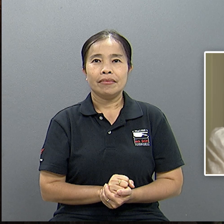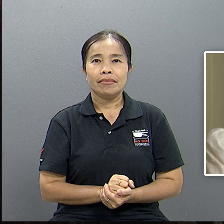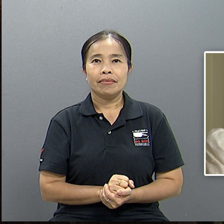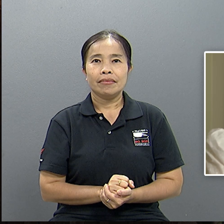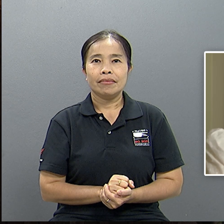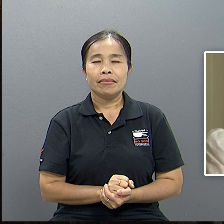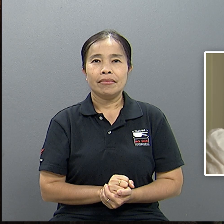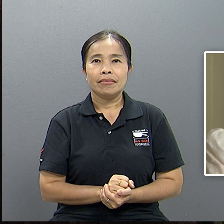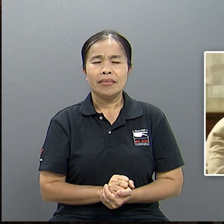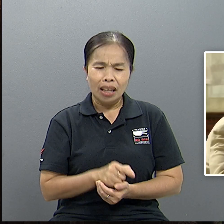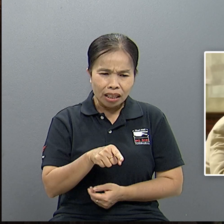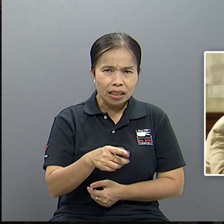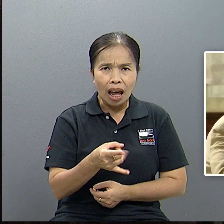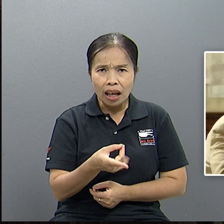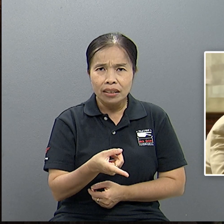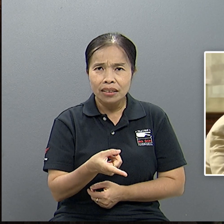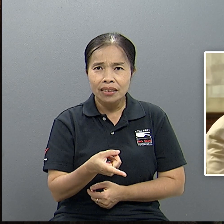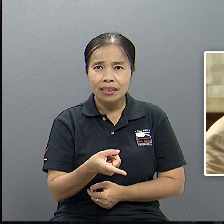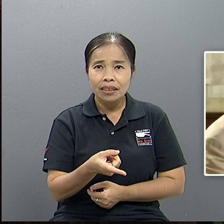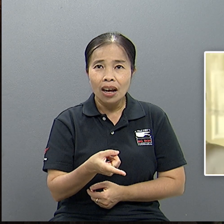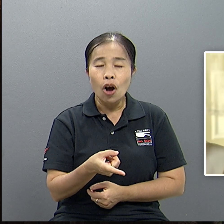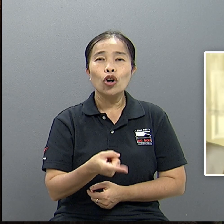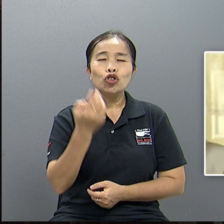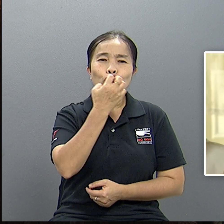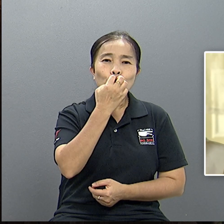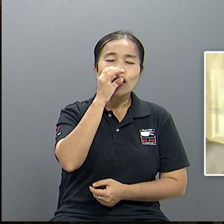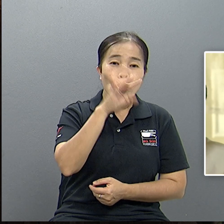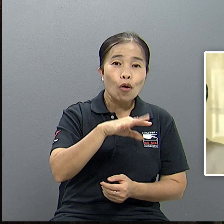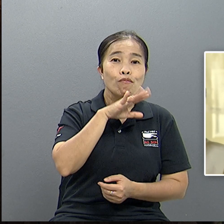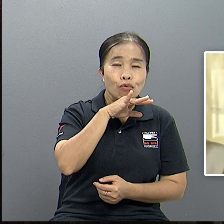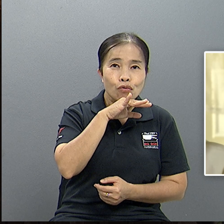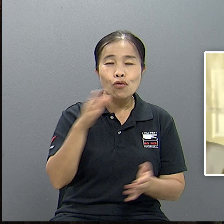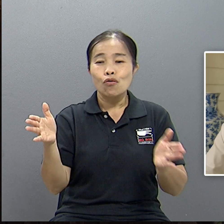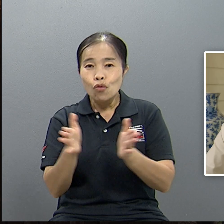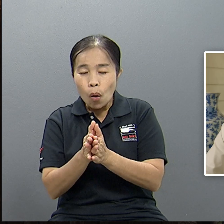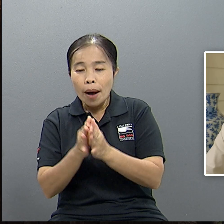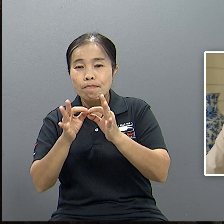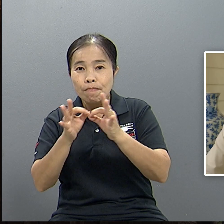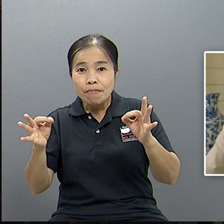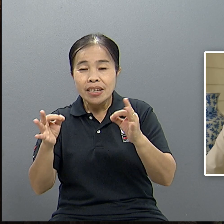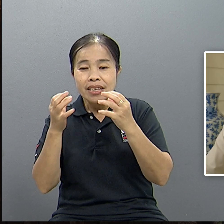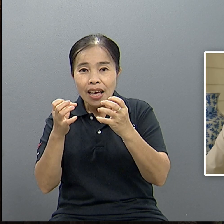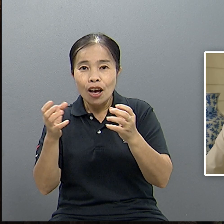่ตกลงเลือกอะไรระหว่างคั่วกิ้งกับหมี่กรอบฮะเลิศ